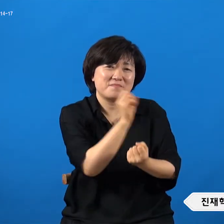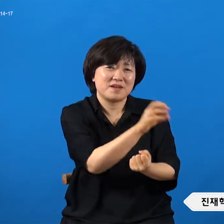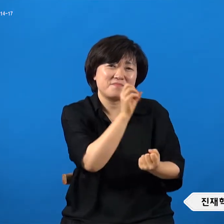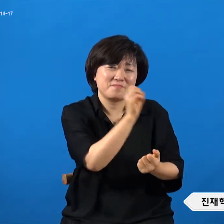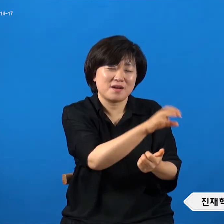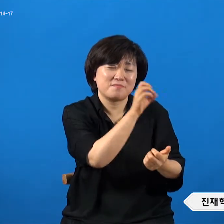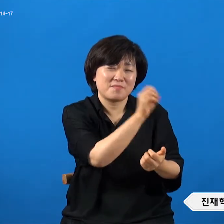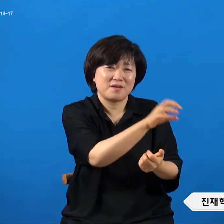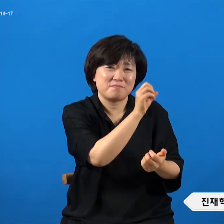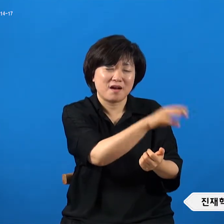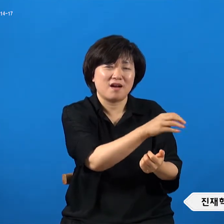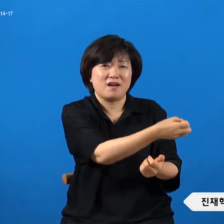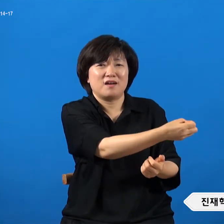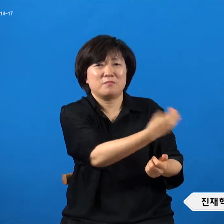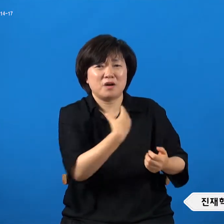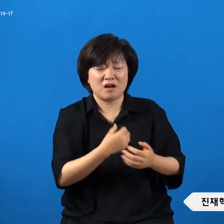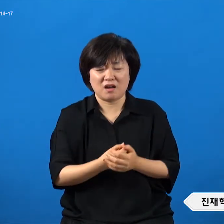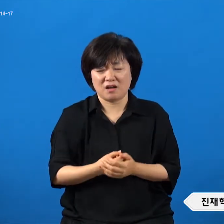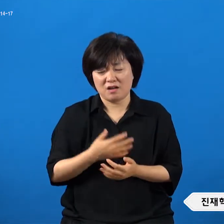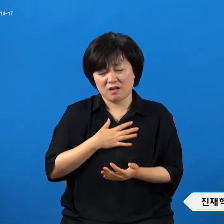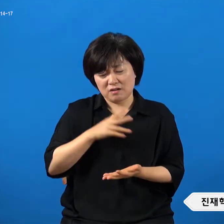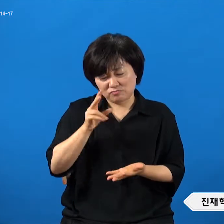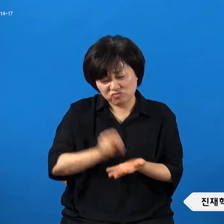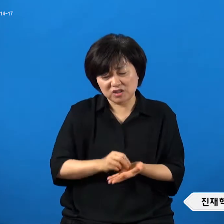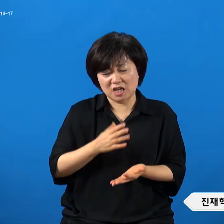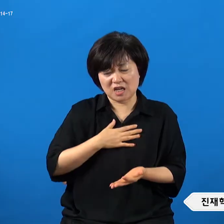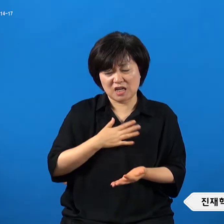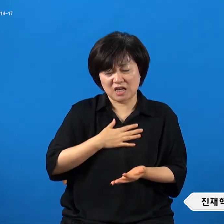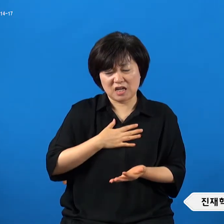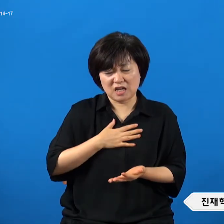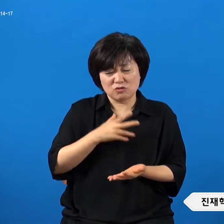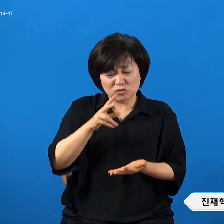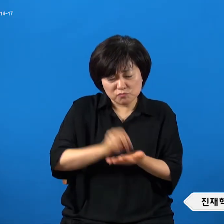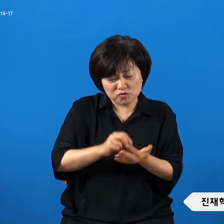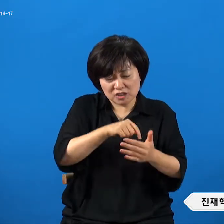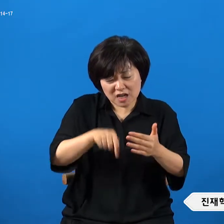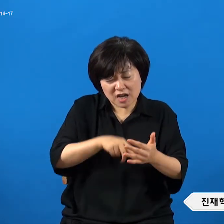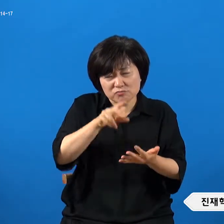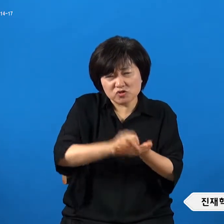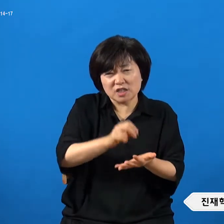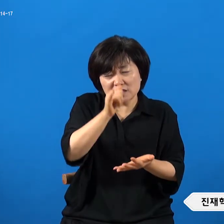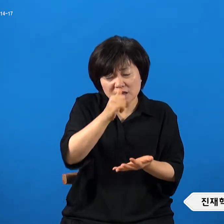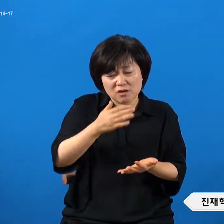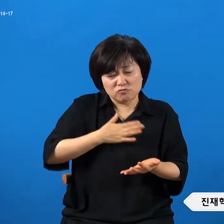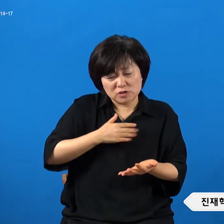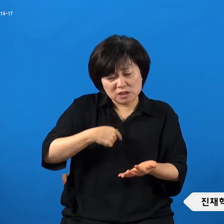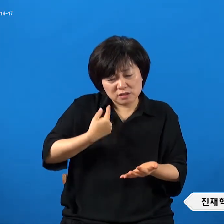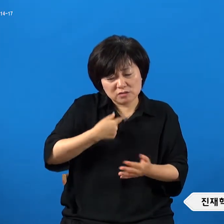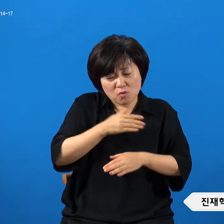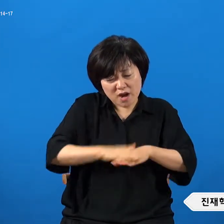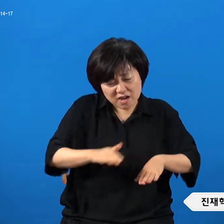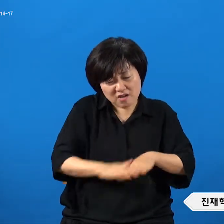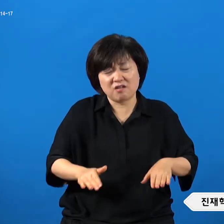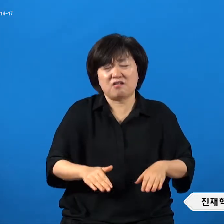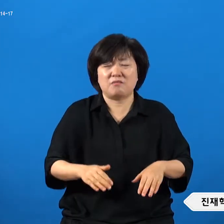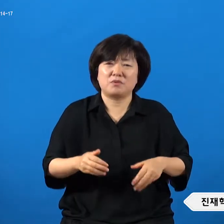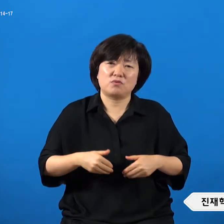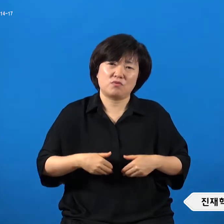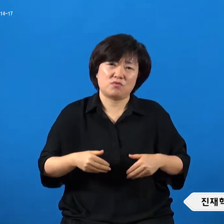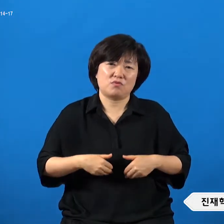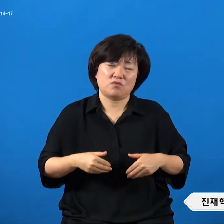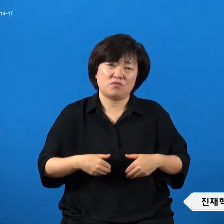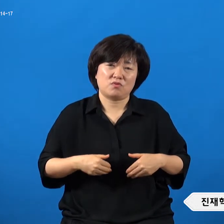이렇게 이야기합니다. 우리의 문제는 우리에게 있습니다. 우리의 문제는 우리에게 있기 때문에 우리가 해결해야 합니다. 라고